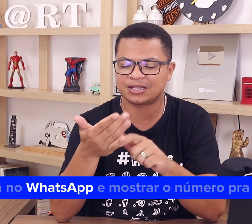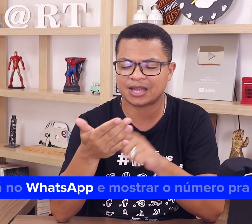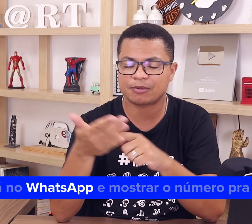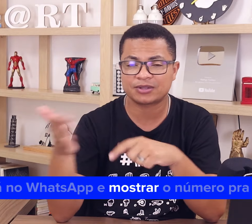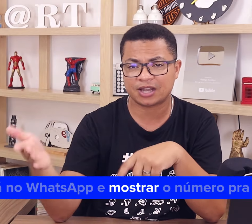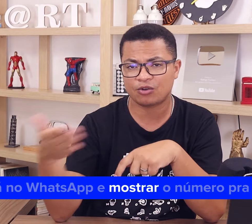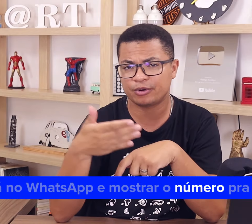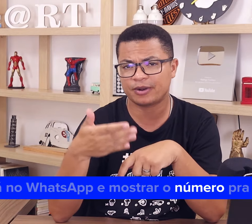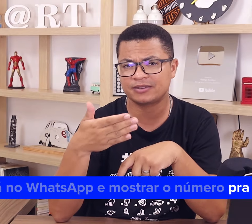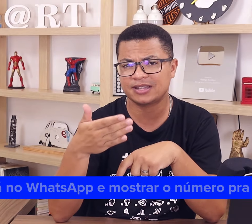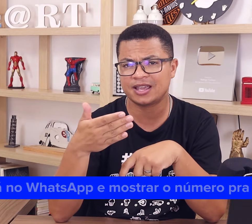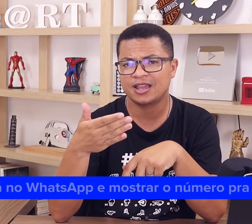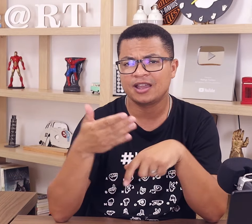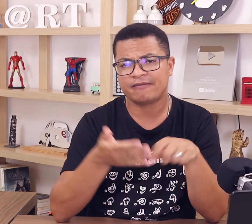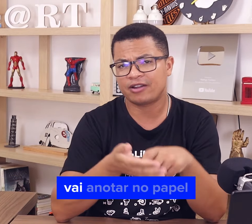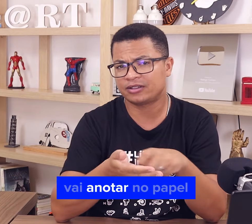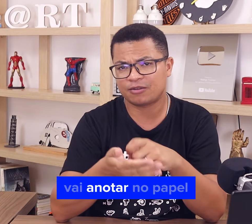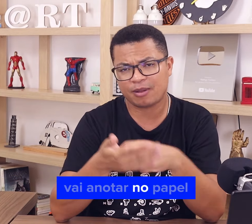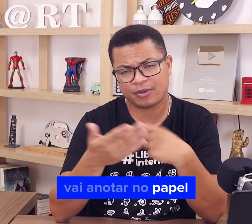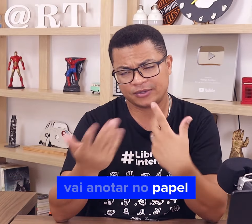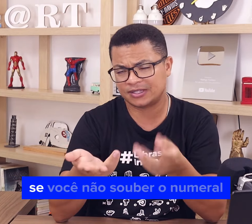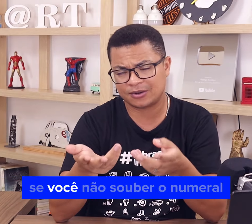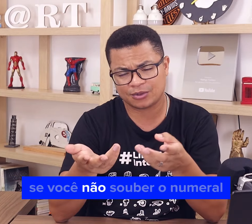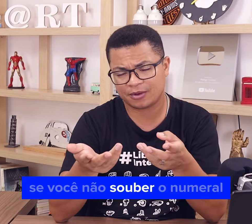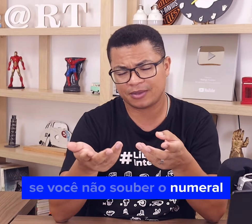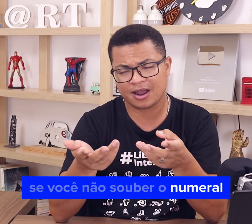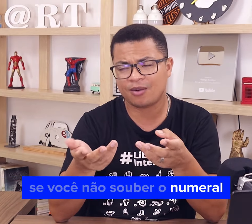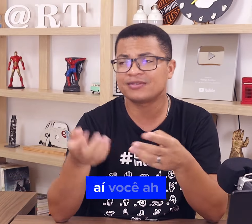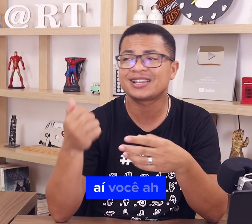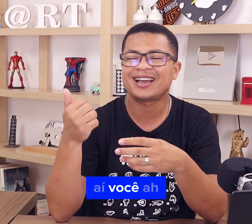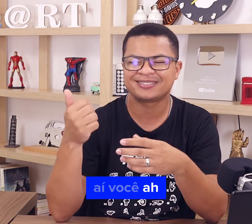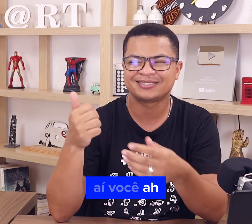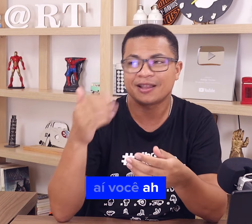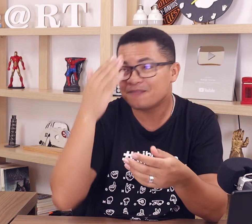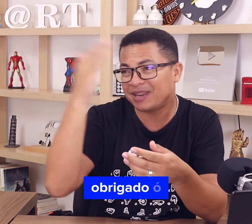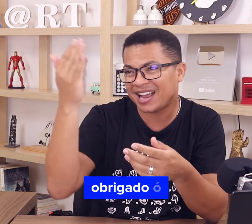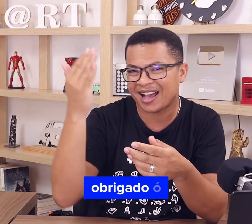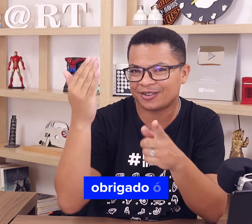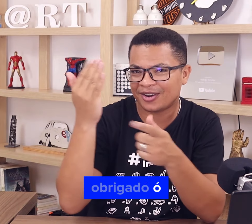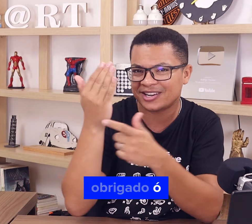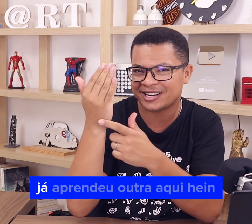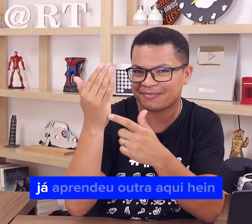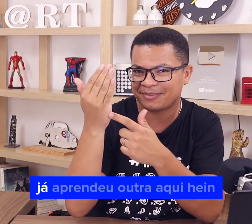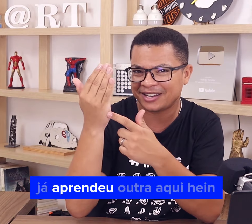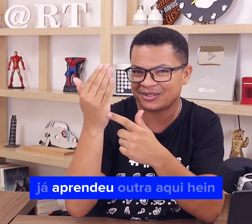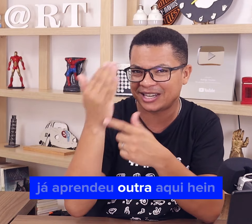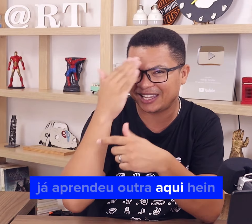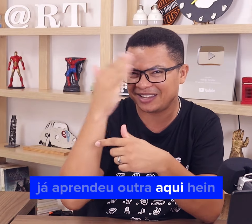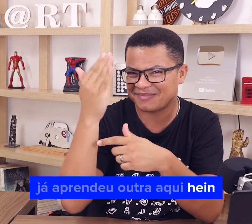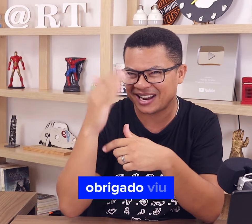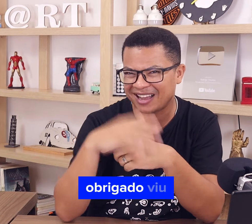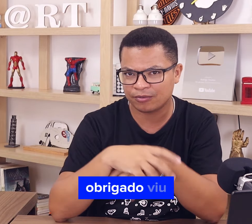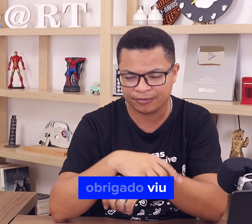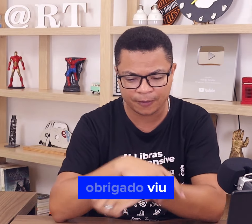WhatsApp e mostrar o número pra você. Vai anotar no papel se você não souber o numeral. você, ah, obrigado. Ó, já aprendeu outra aqui, Obrigado. Viu?